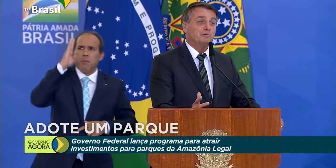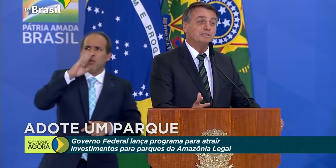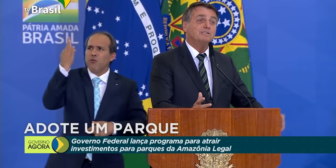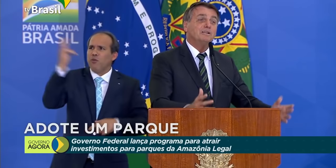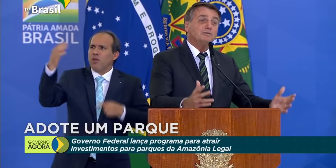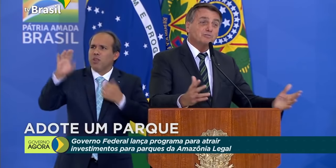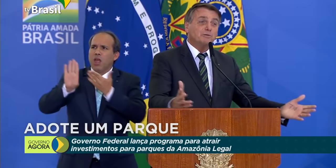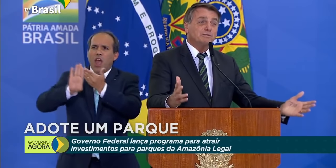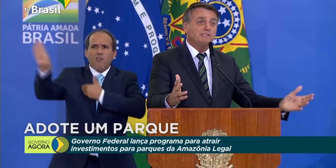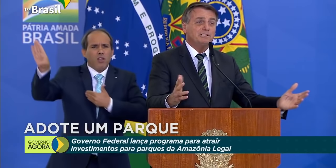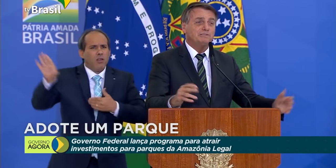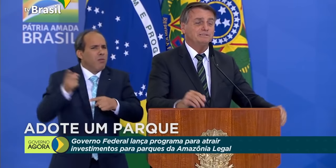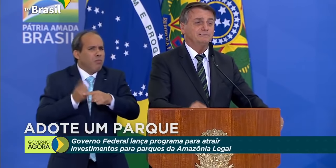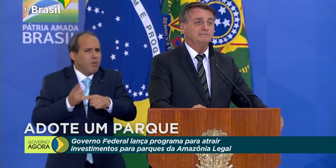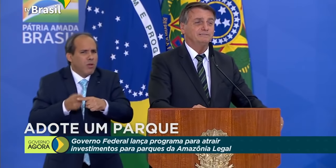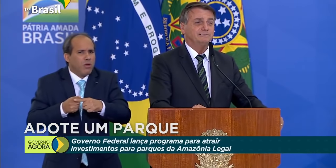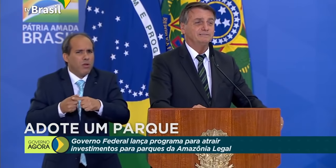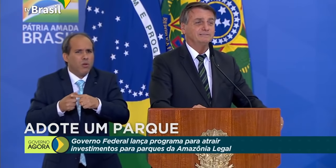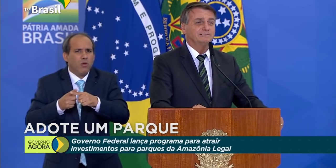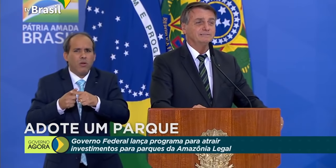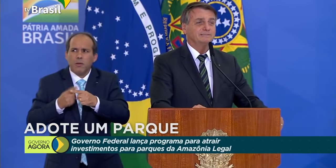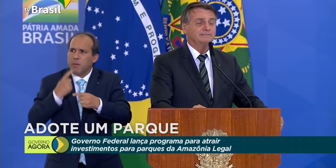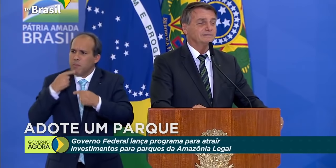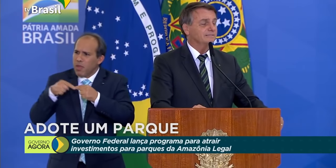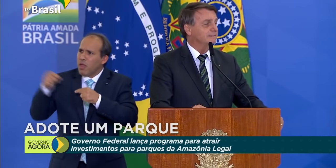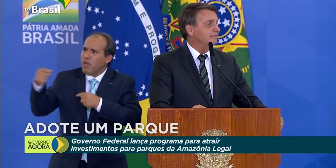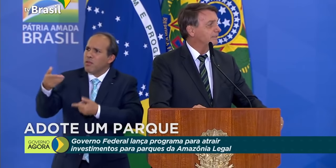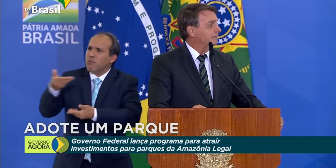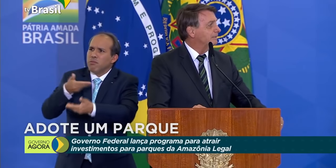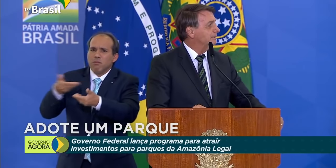só de contas somos vizinhos